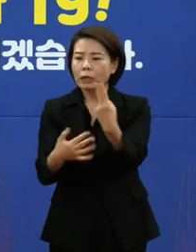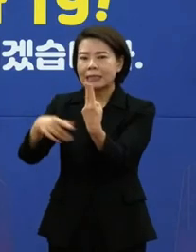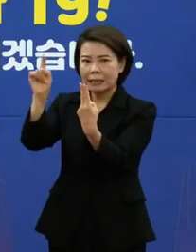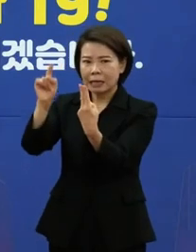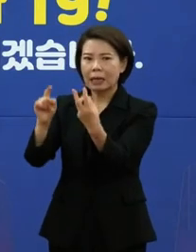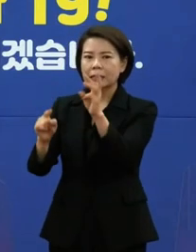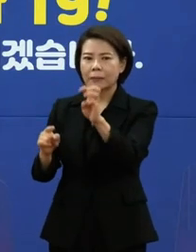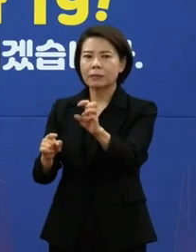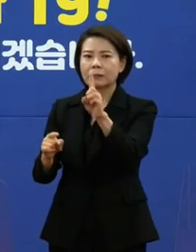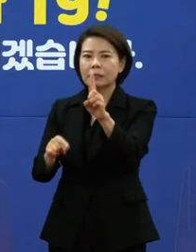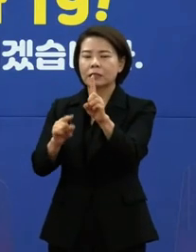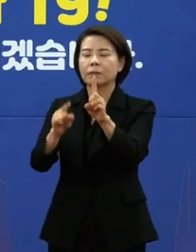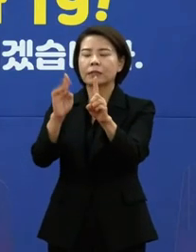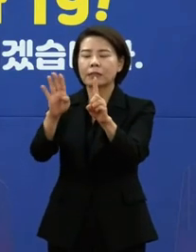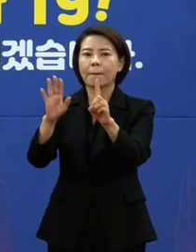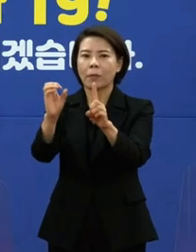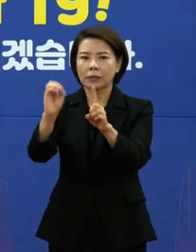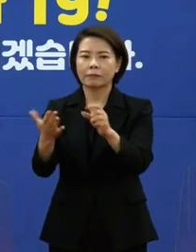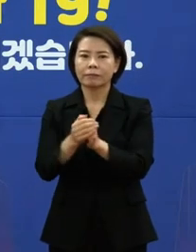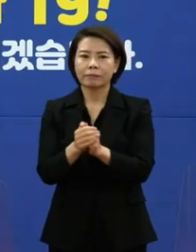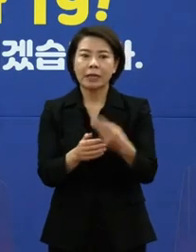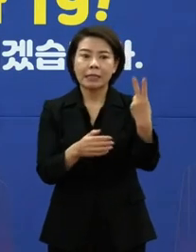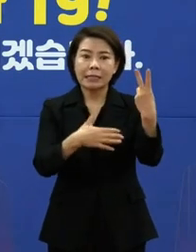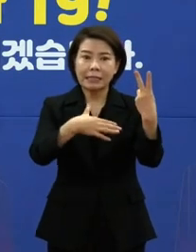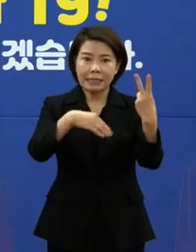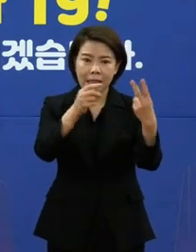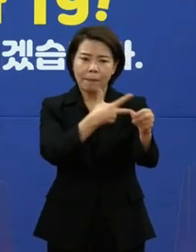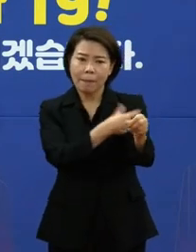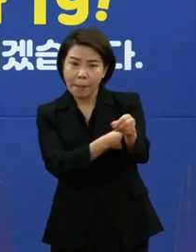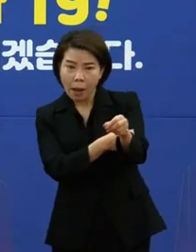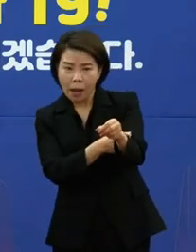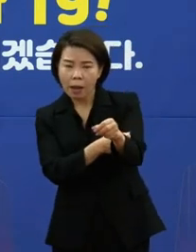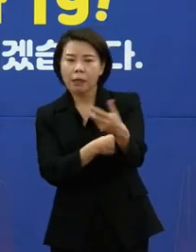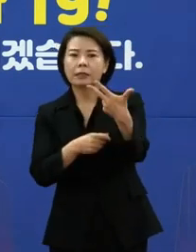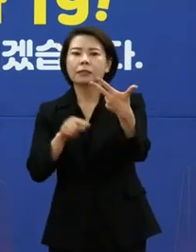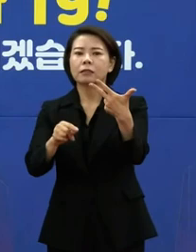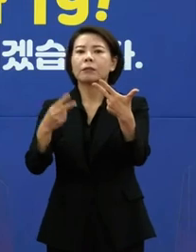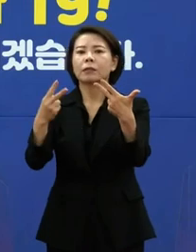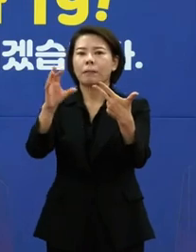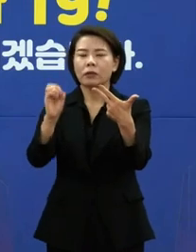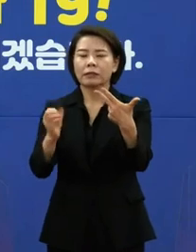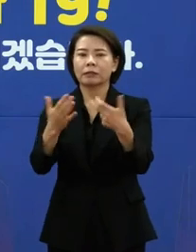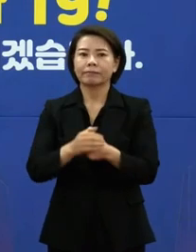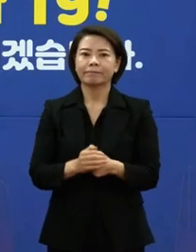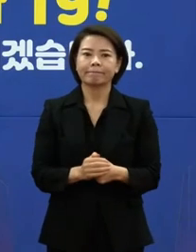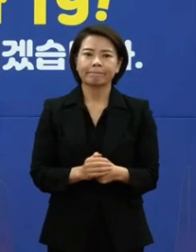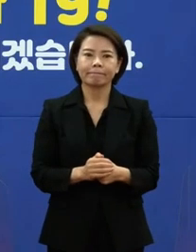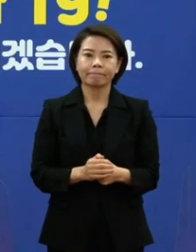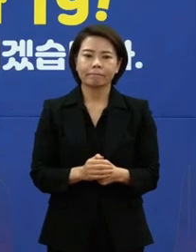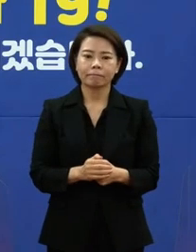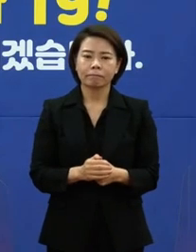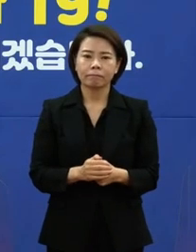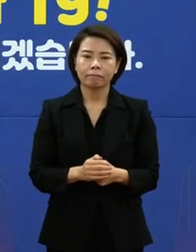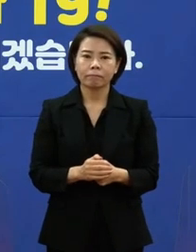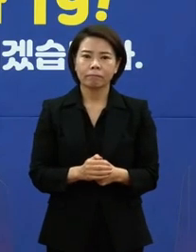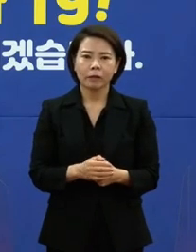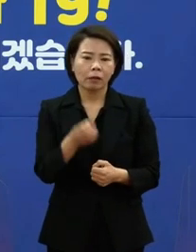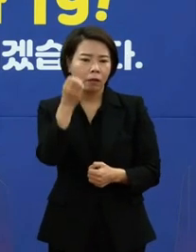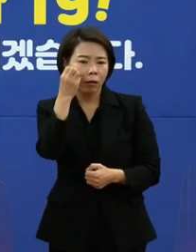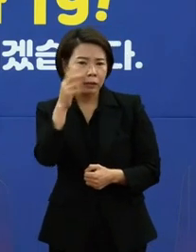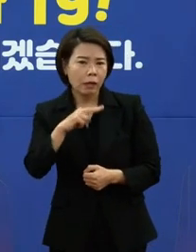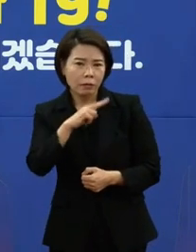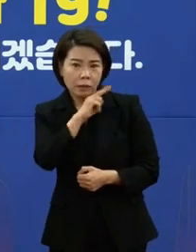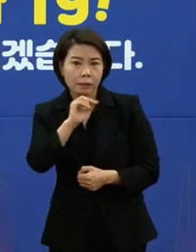접종률은 31.4%, 2차 접종률은 7.2%입니다. 이날 이상 반응 의심